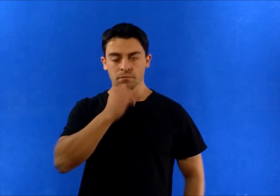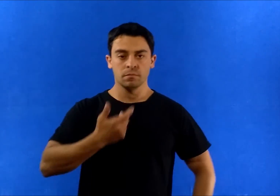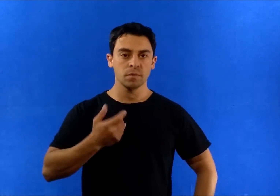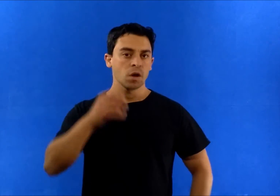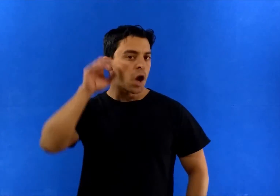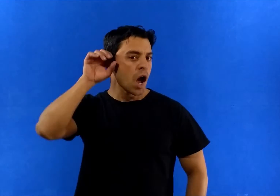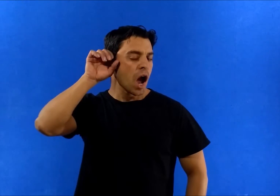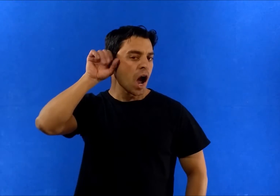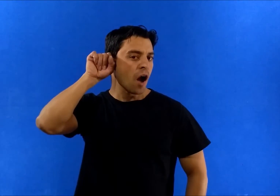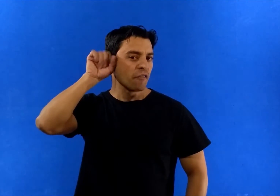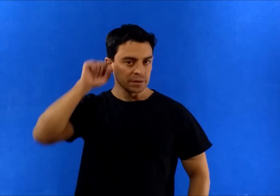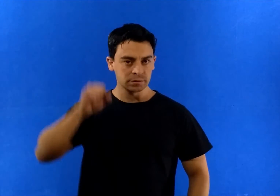Por exemplo,